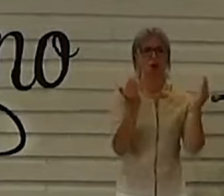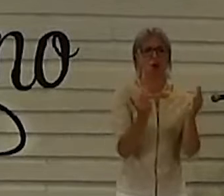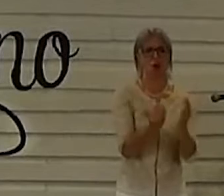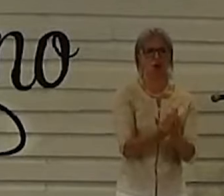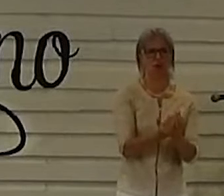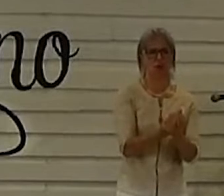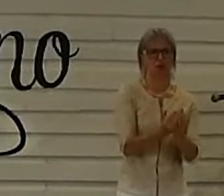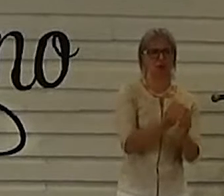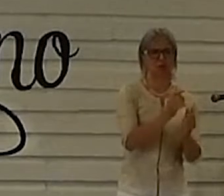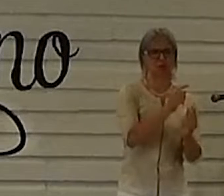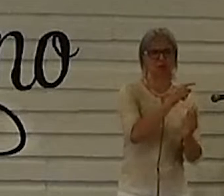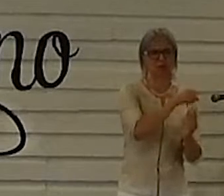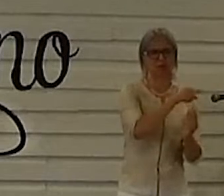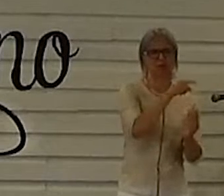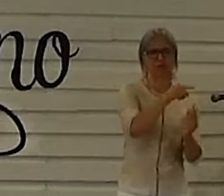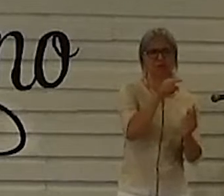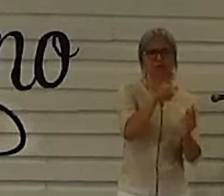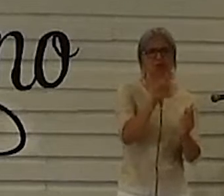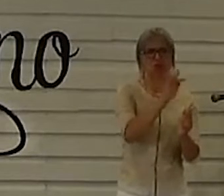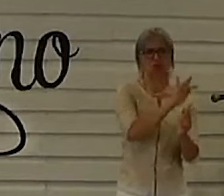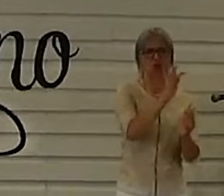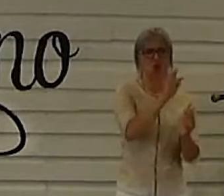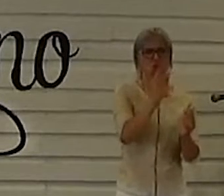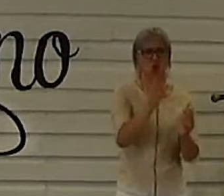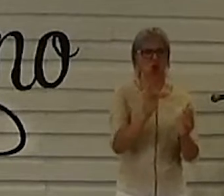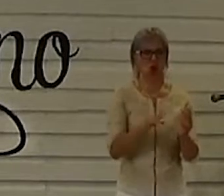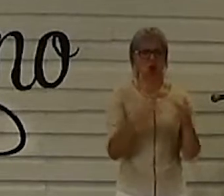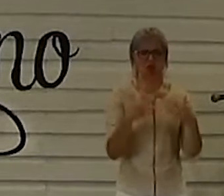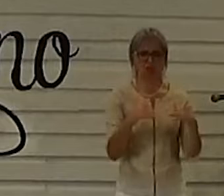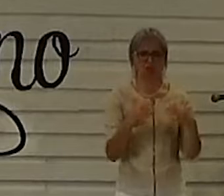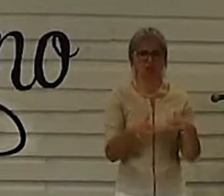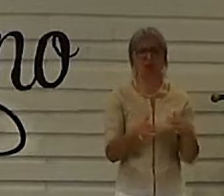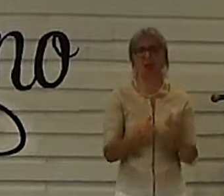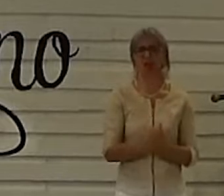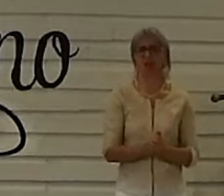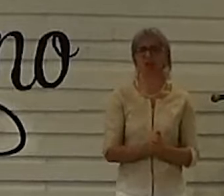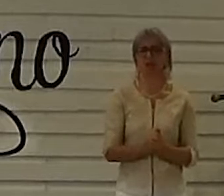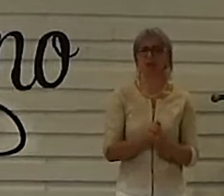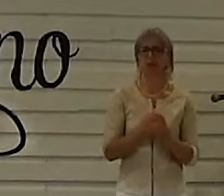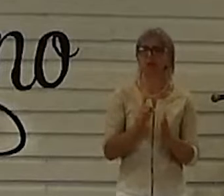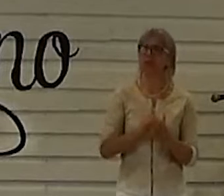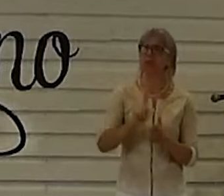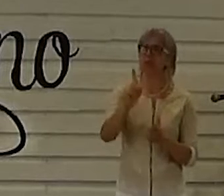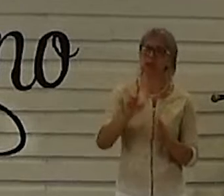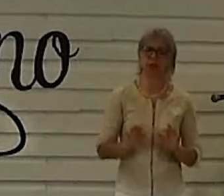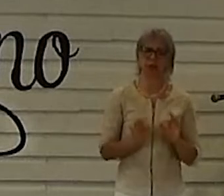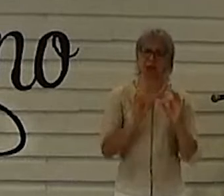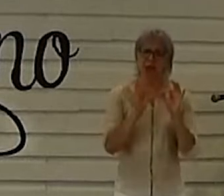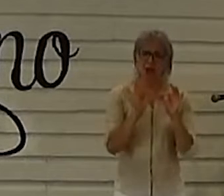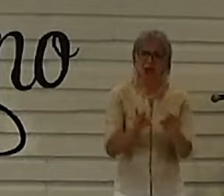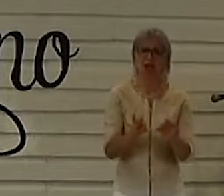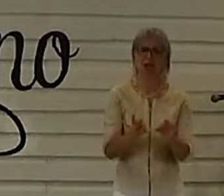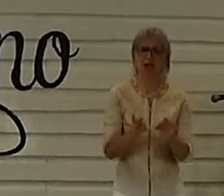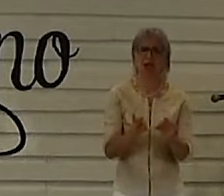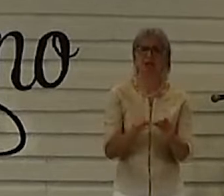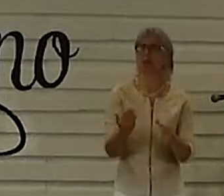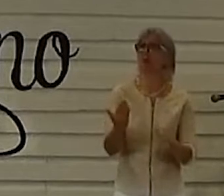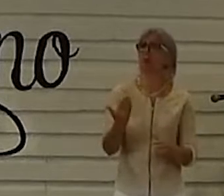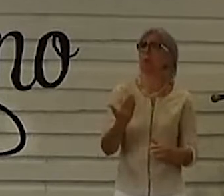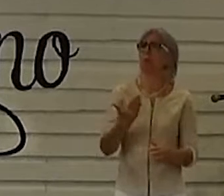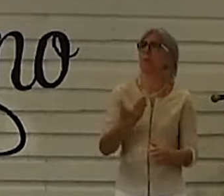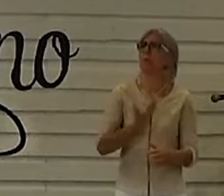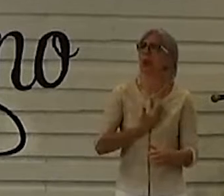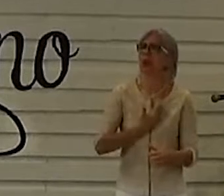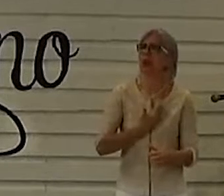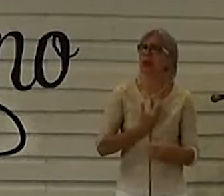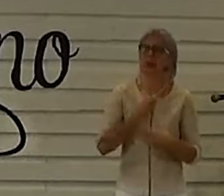incontrato, hanno ascoltato la voce di Gesù, hanno ascoltato lo Spirito Santo e hanno iniziato a predicare che c'è